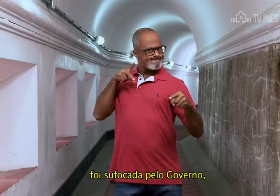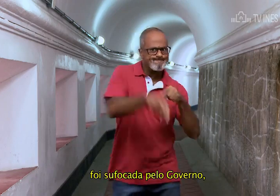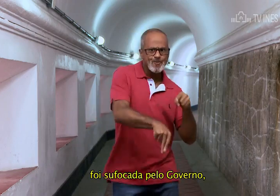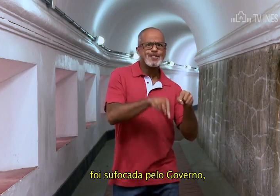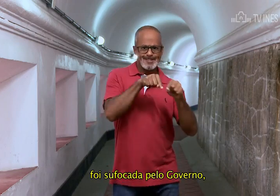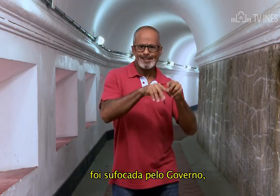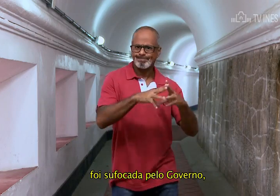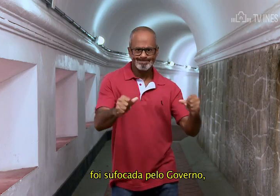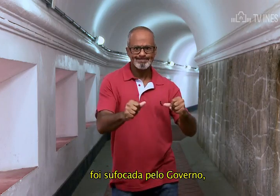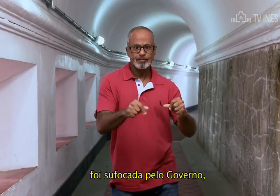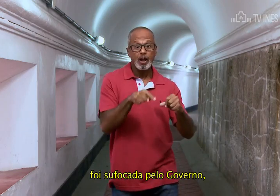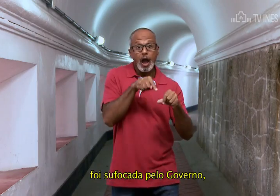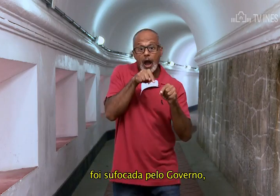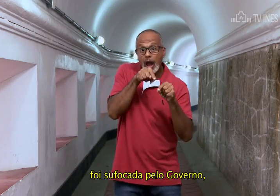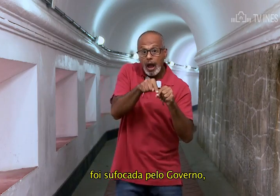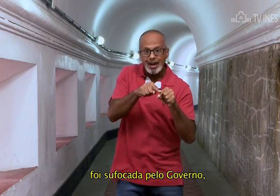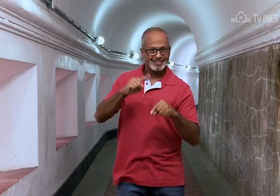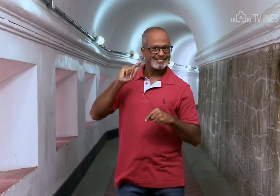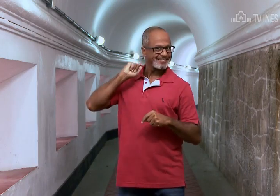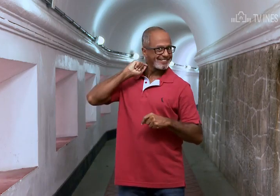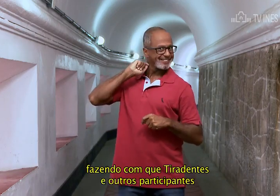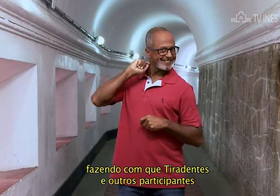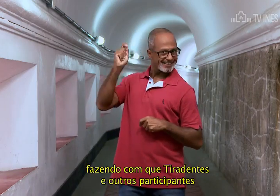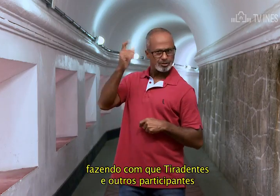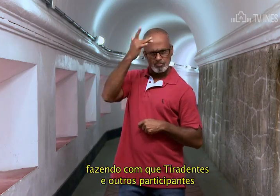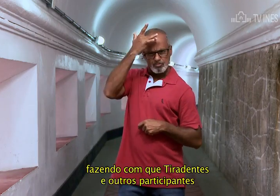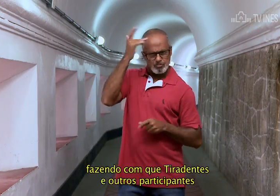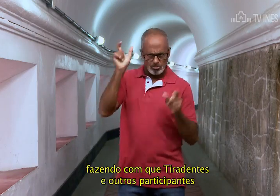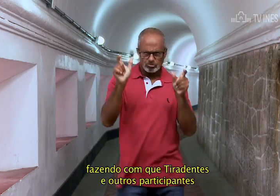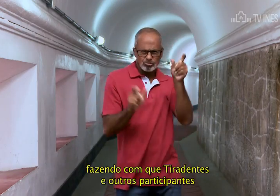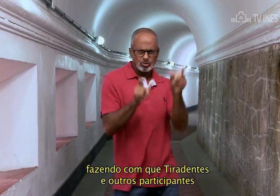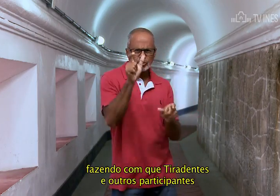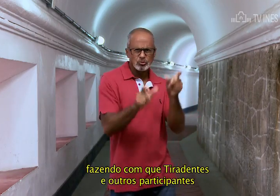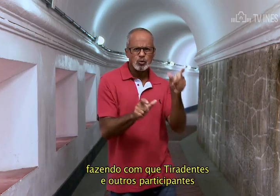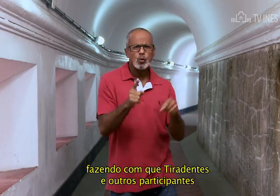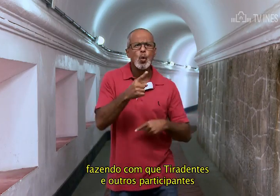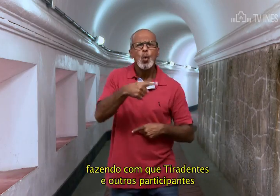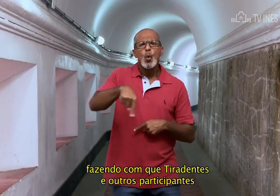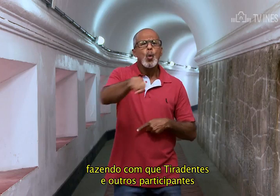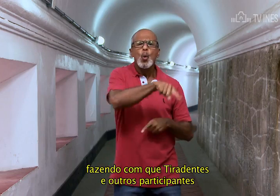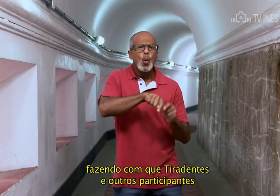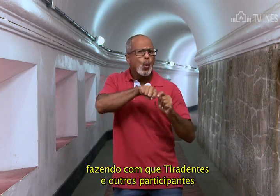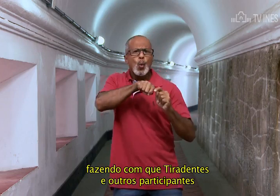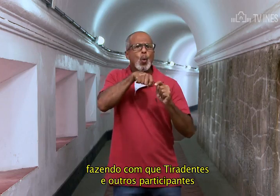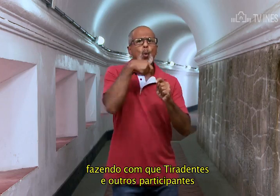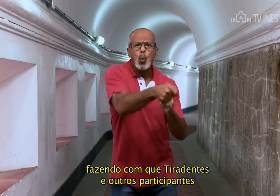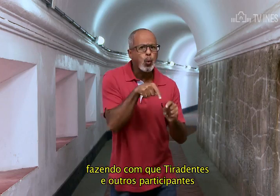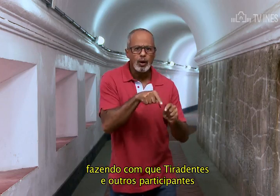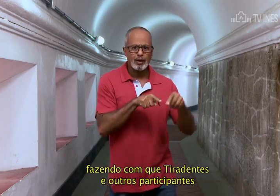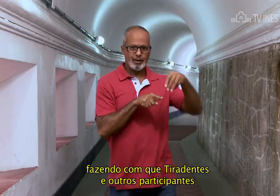foi sufocada pelo governo, fazendo com que Tiradentes e outros participantes